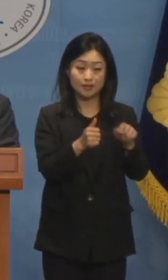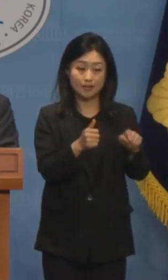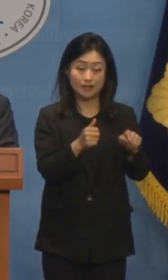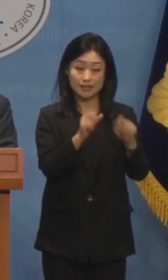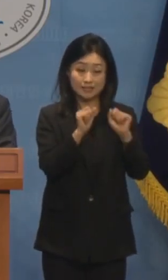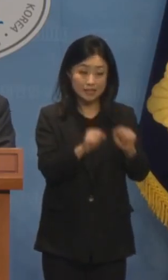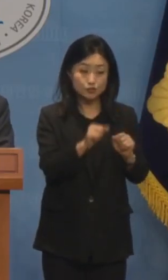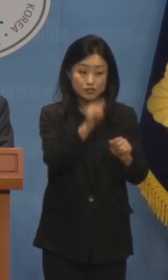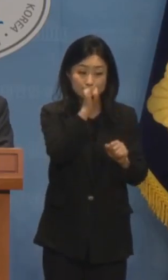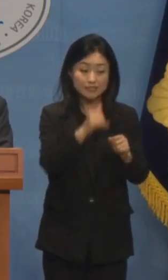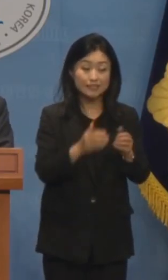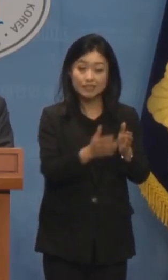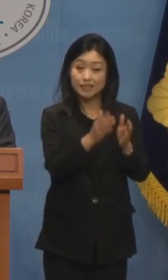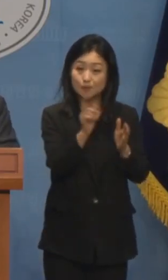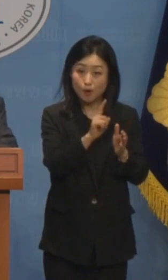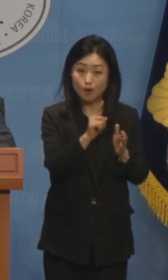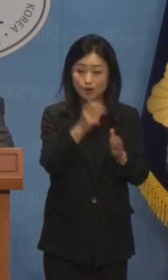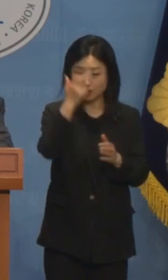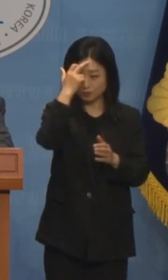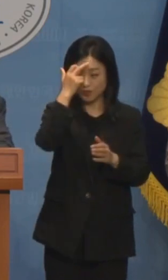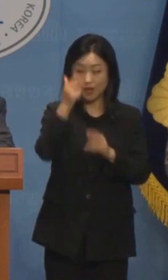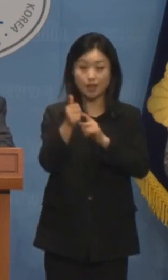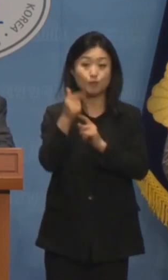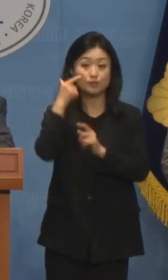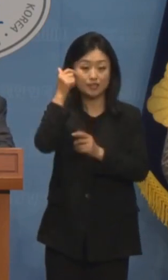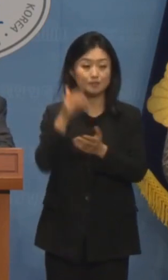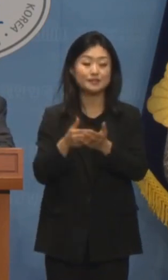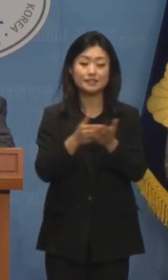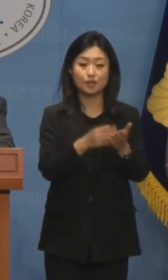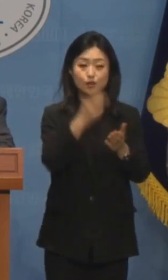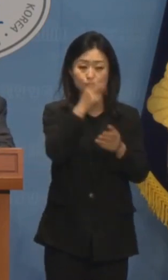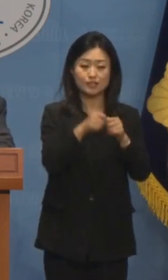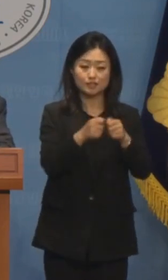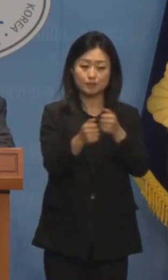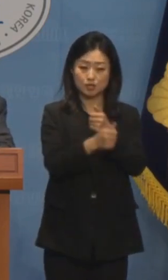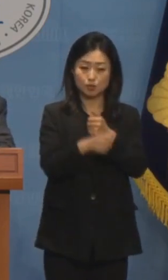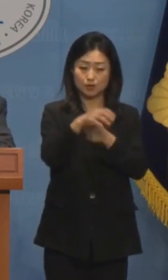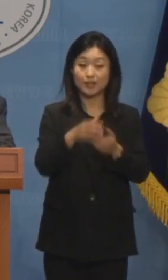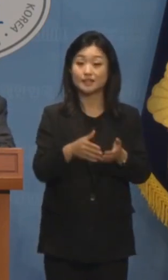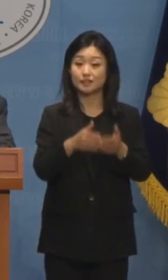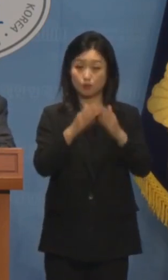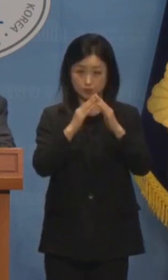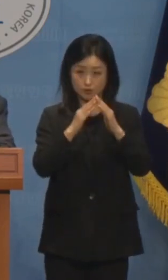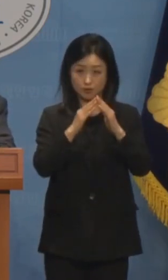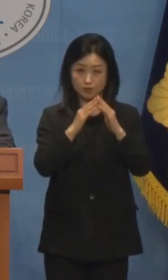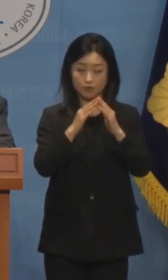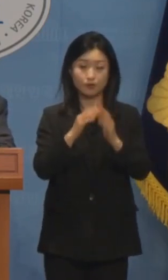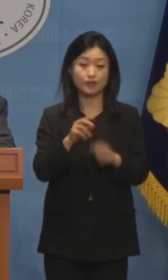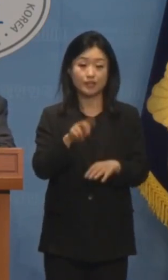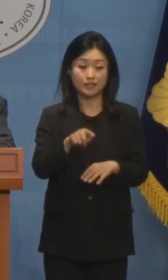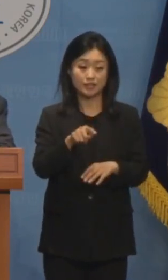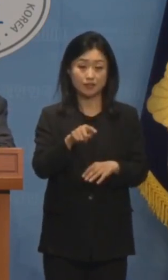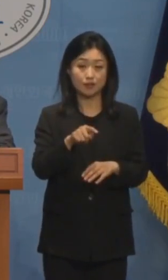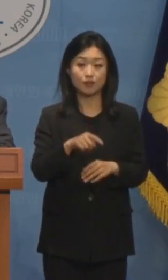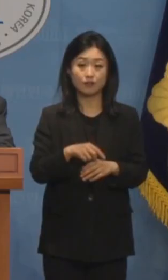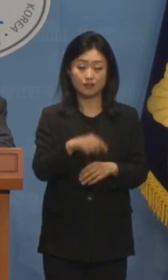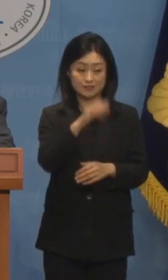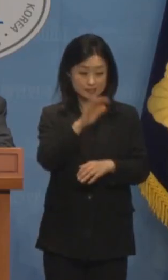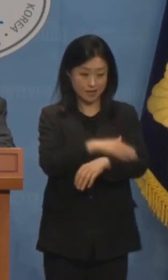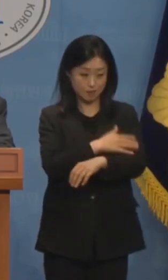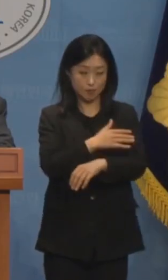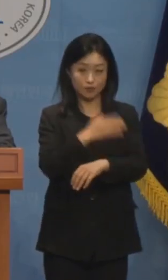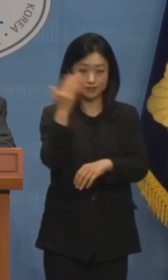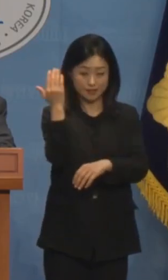한 가지 있습니다. 최재형 목사님이 제기한 수사심의를 개최해서 이번 가오를 청산하는